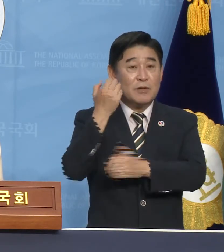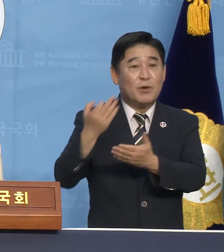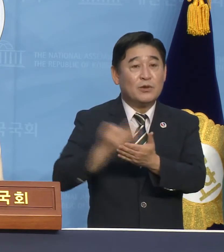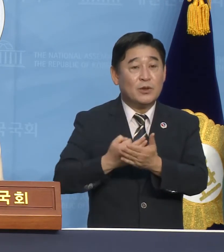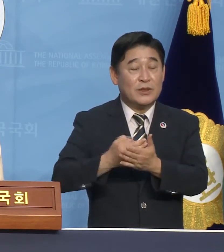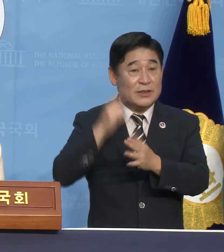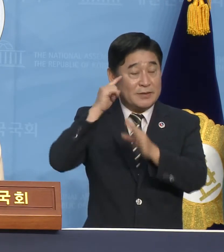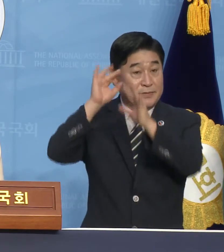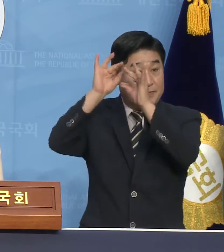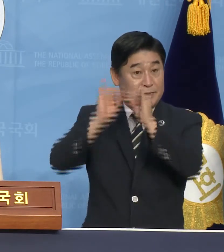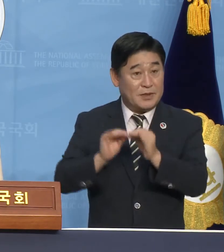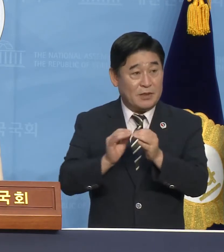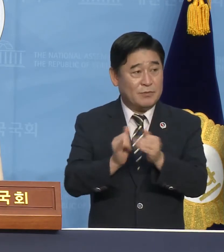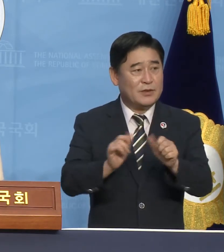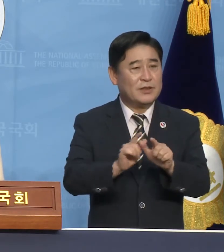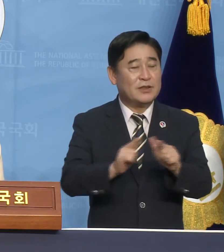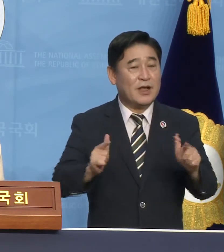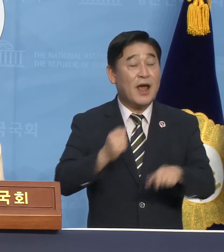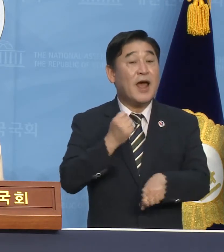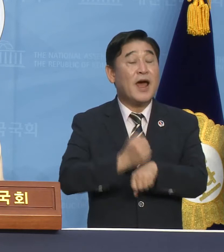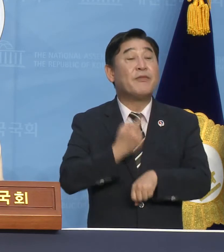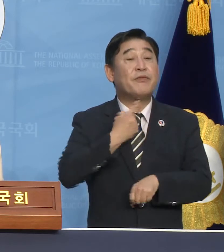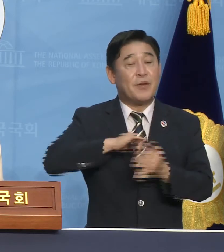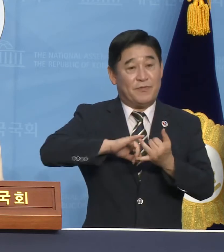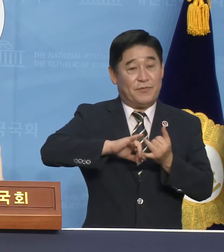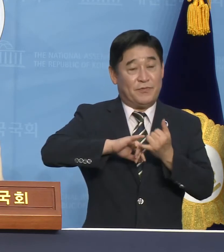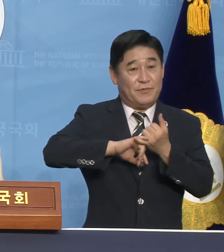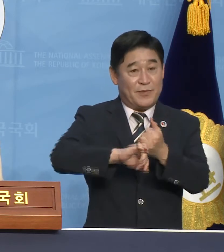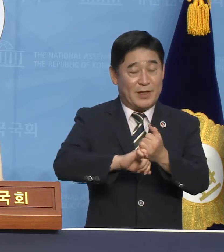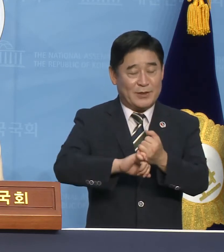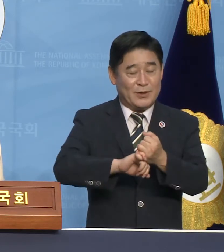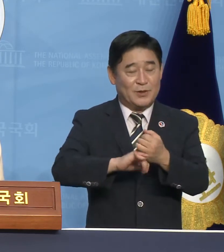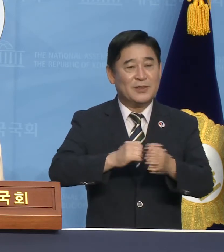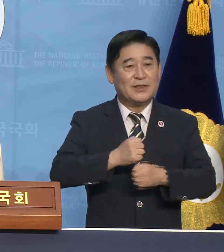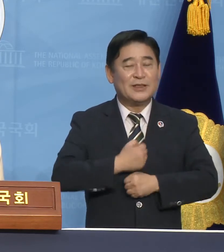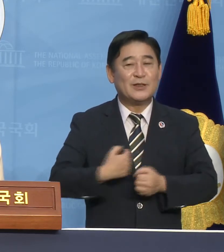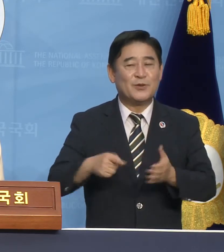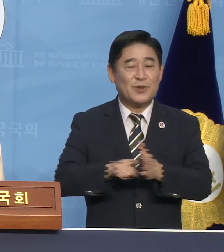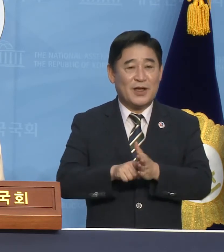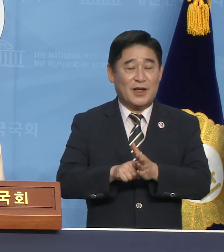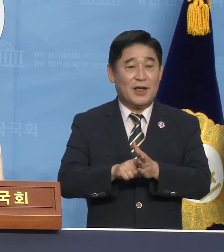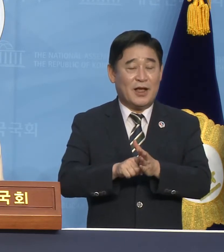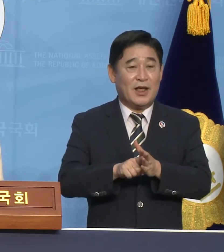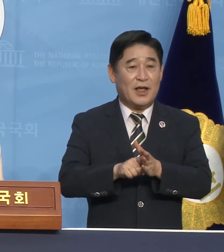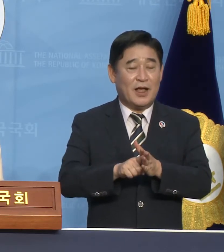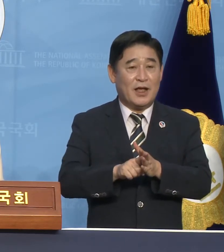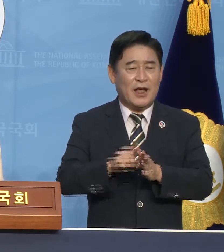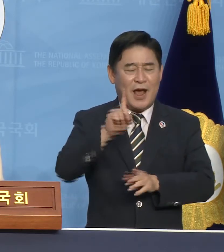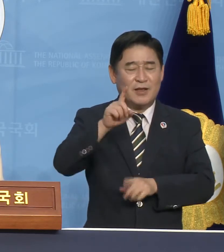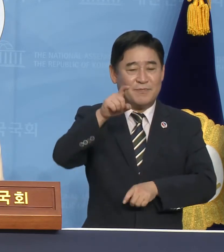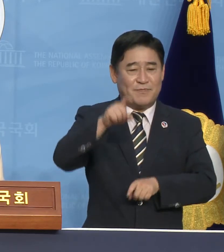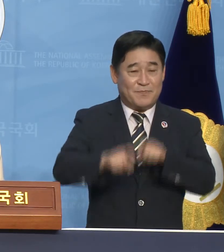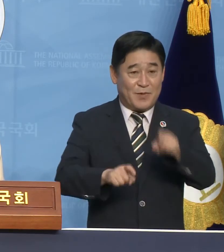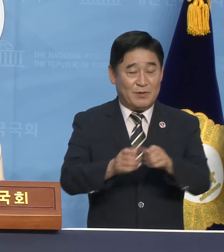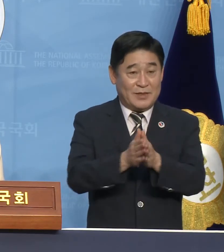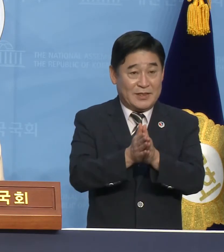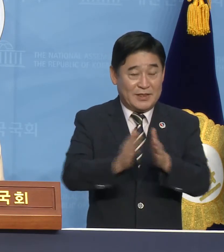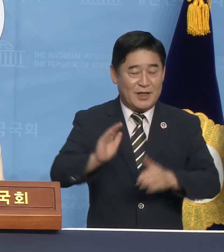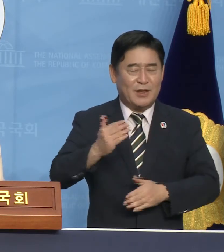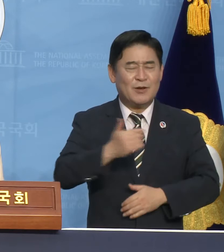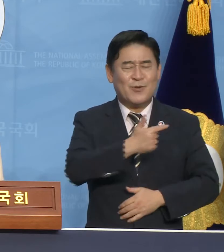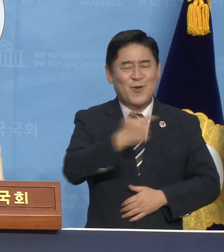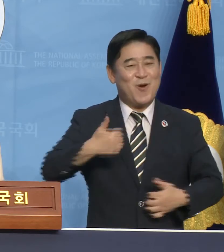기본소득을 지지하는 분들께 했었던 약속을 지키기 위해 나아가는 한 걸음을 떼게 되어서